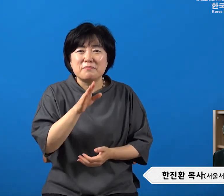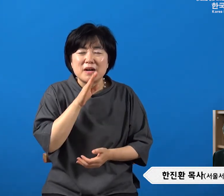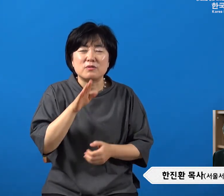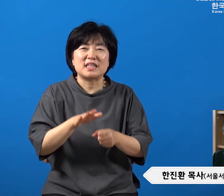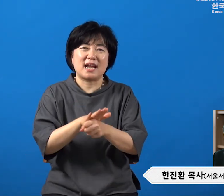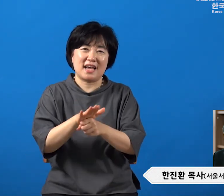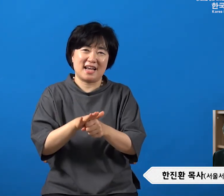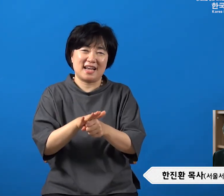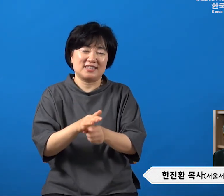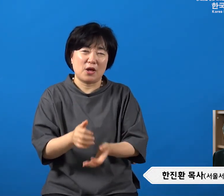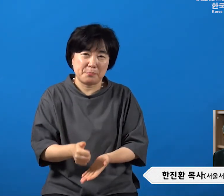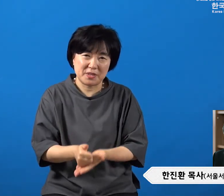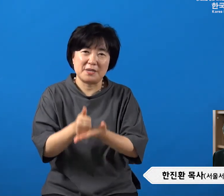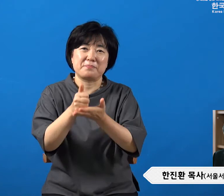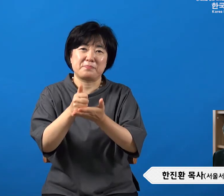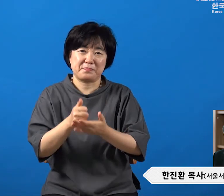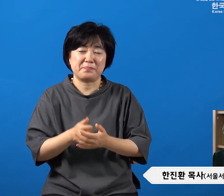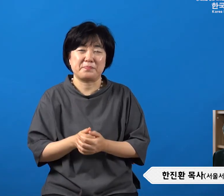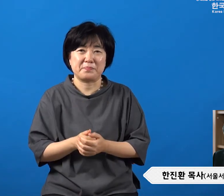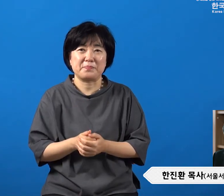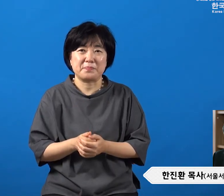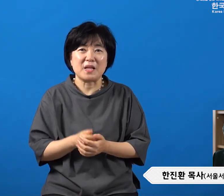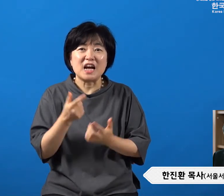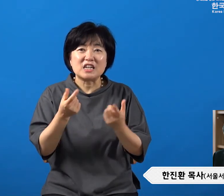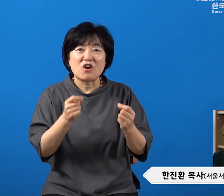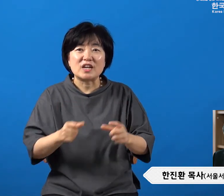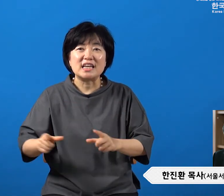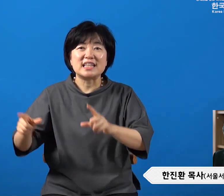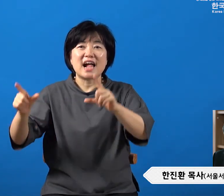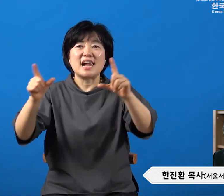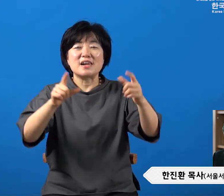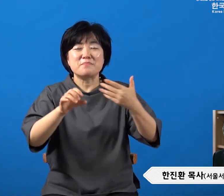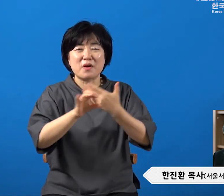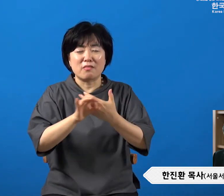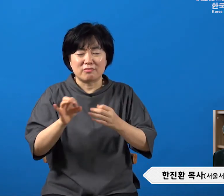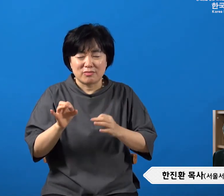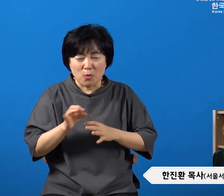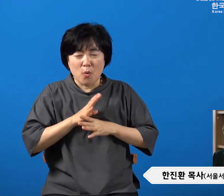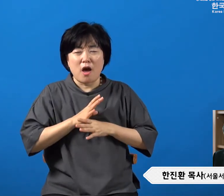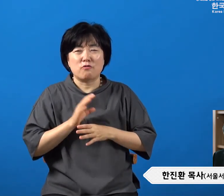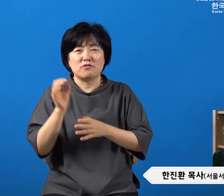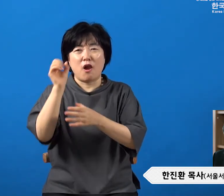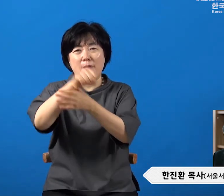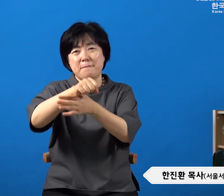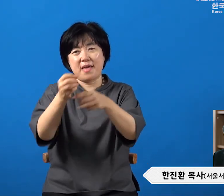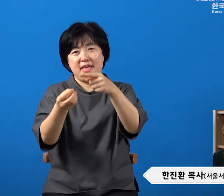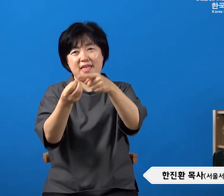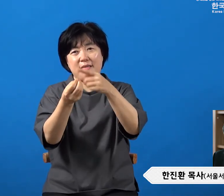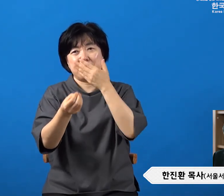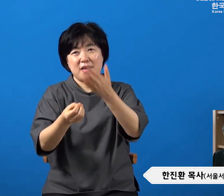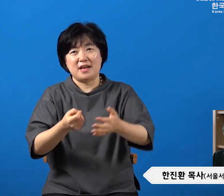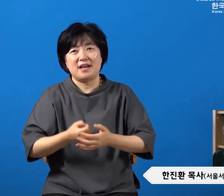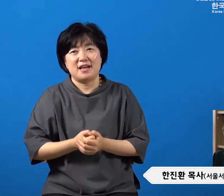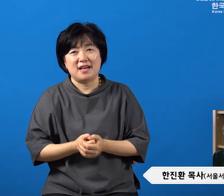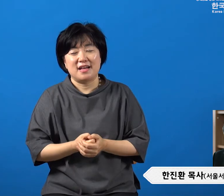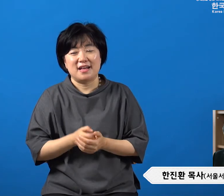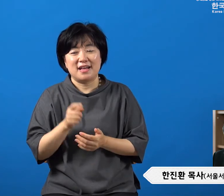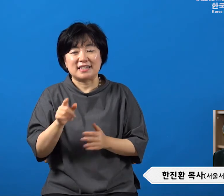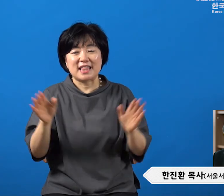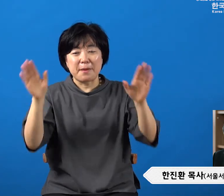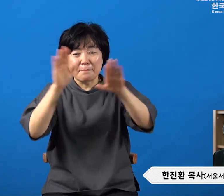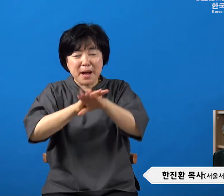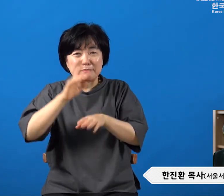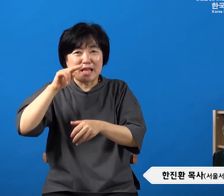그것이 사랑이고 그것이 섬김이죠. 그렇게 살면 놀라운 열매가 맺힙니다.